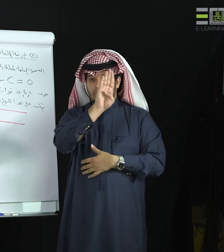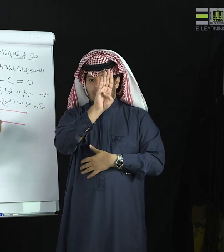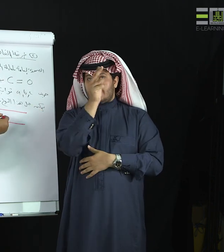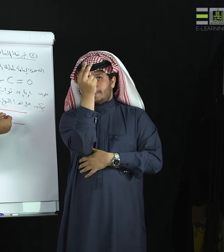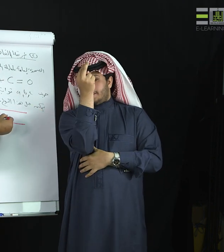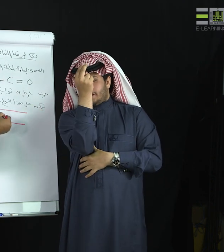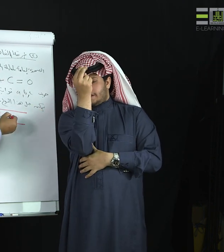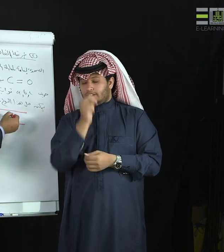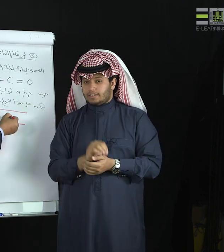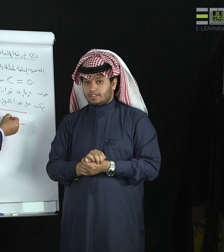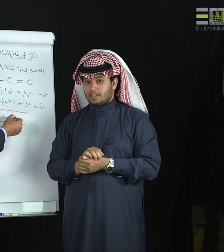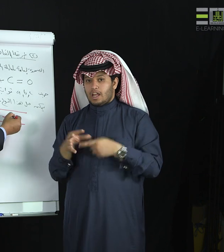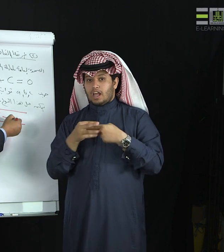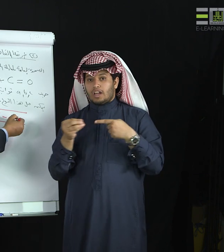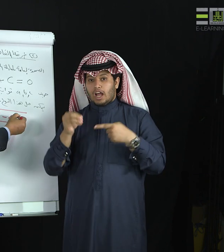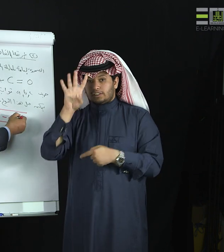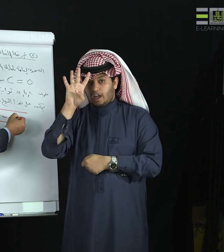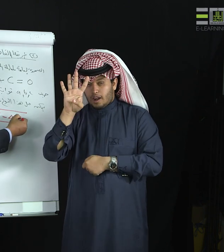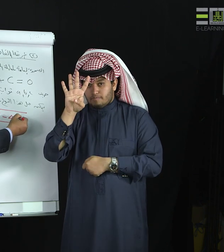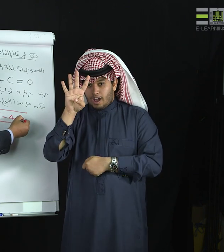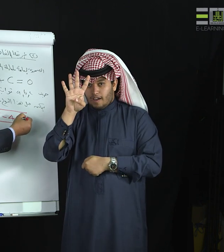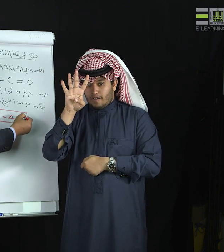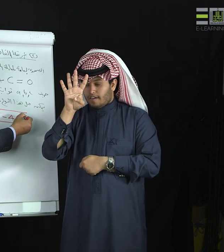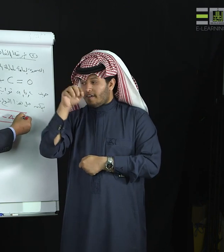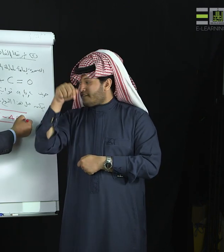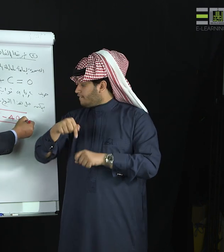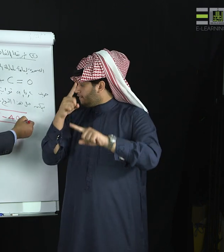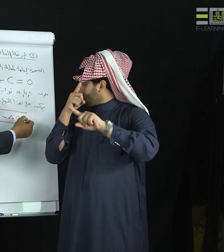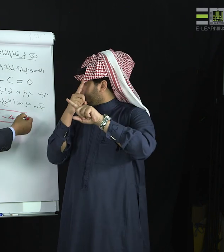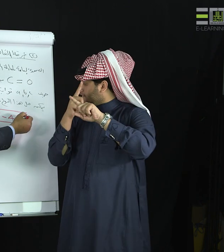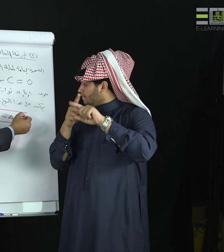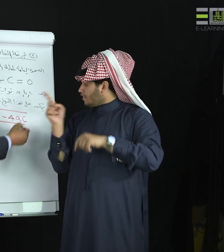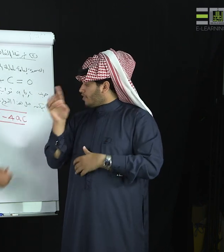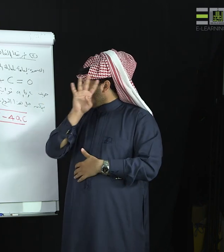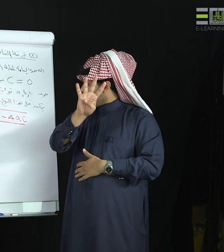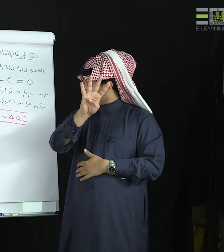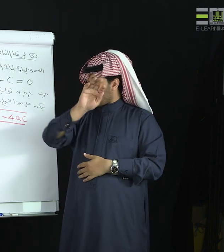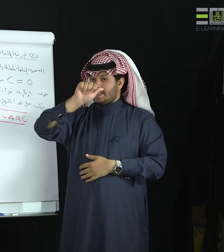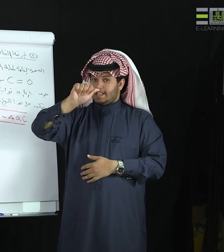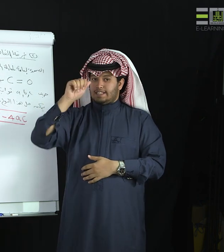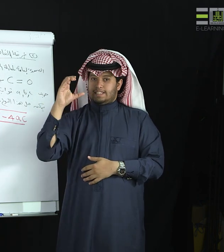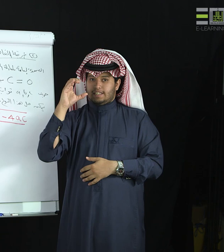ناقص أربعة في A ضرب C